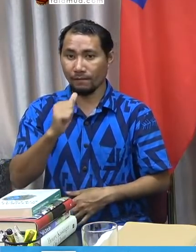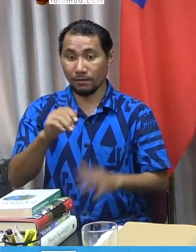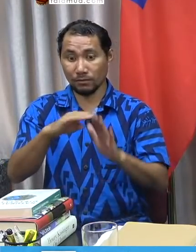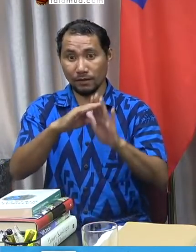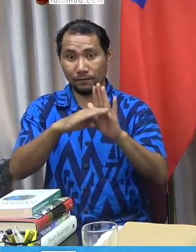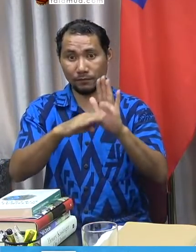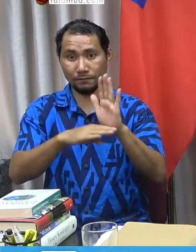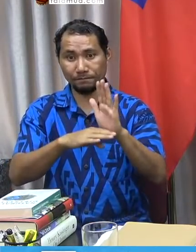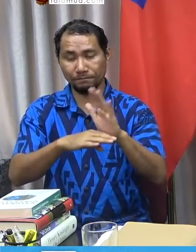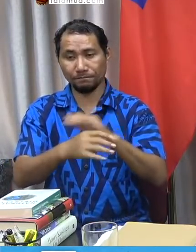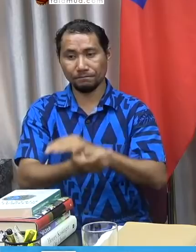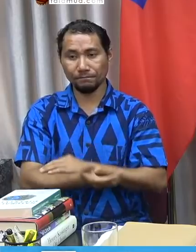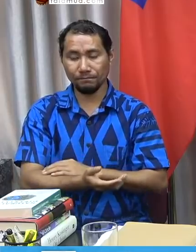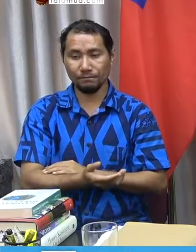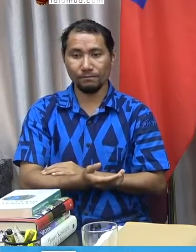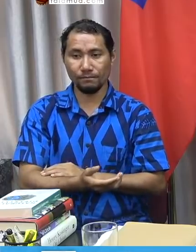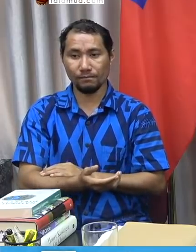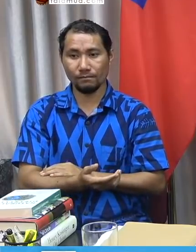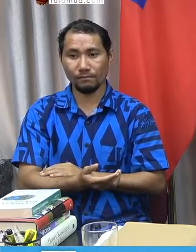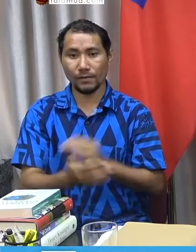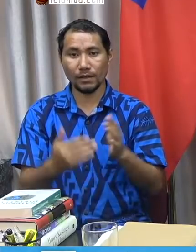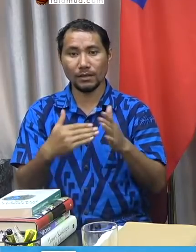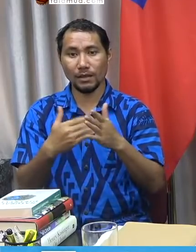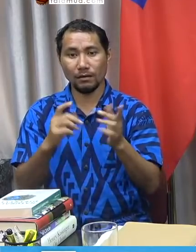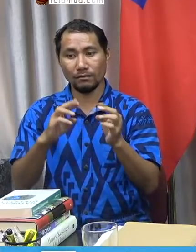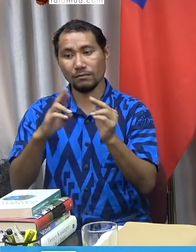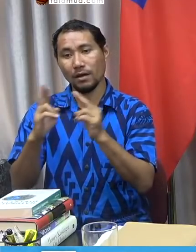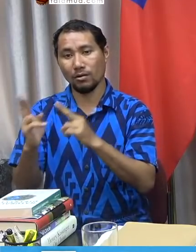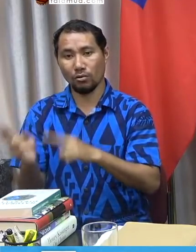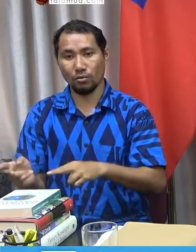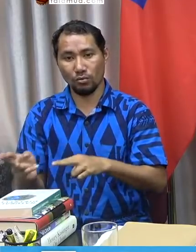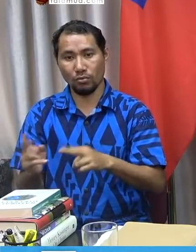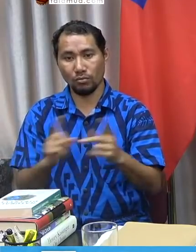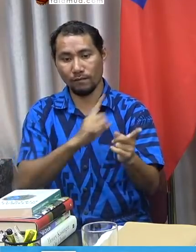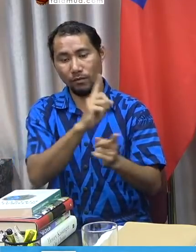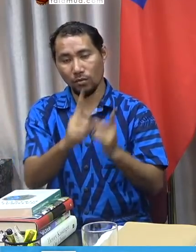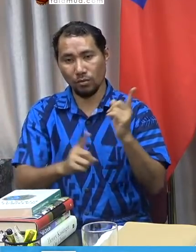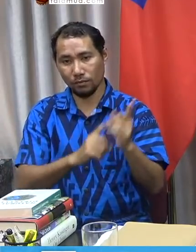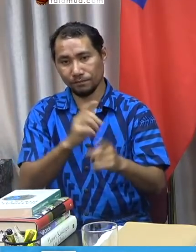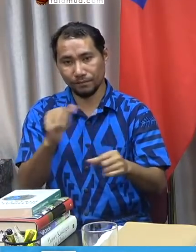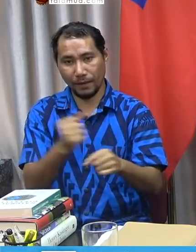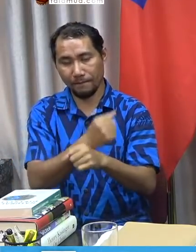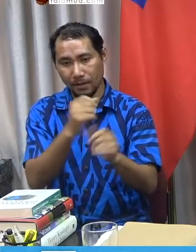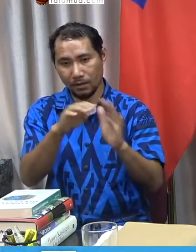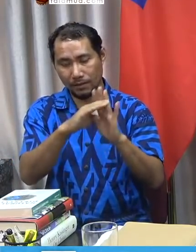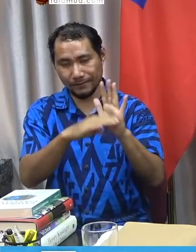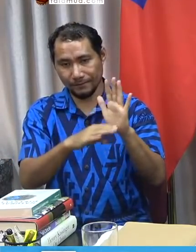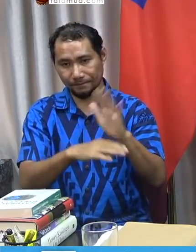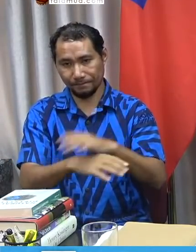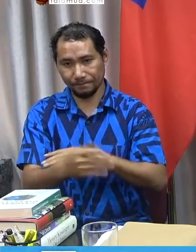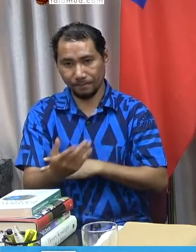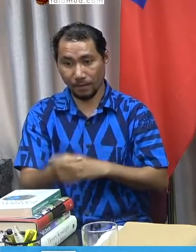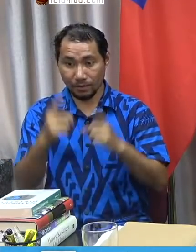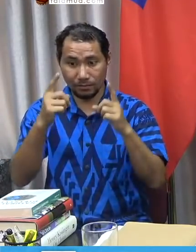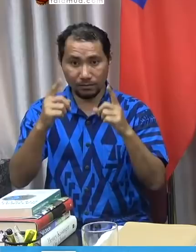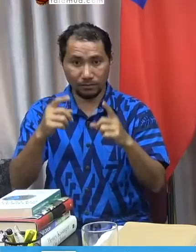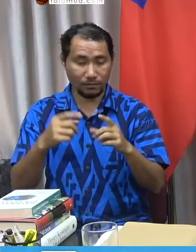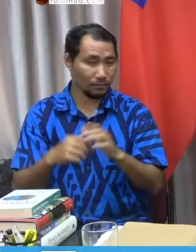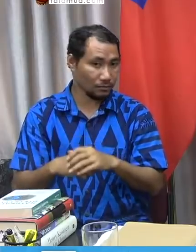tūlafon. Ia, o le ua malo lo i le fono whai tūlafon. Toa e mai le